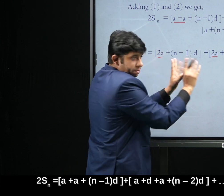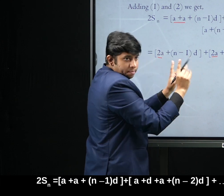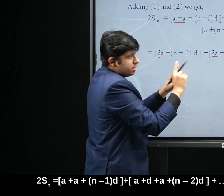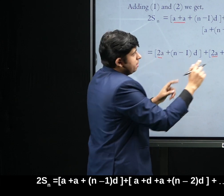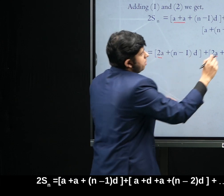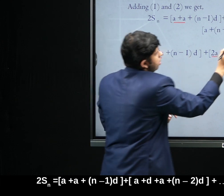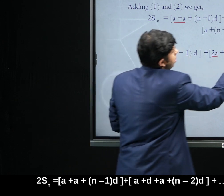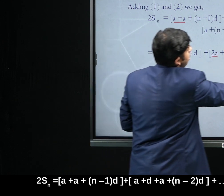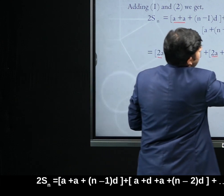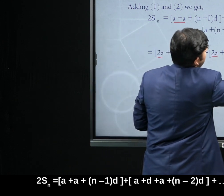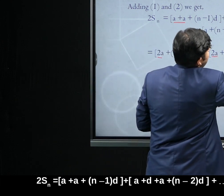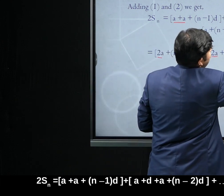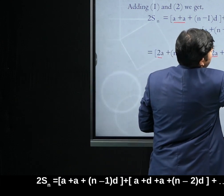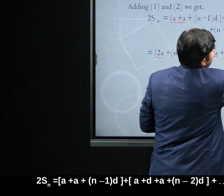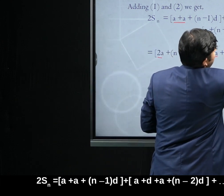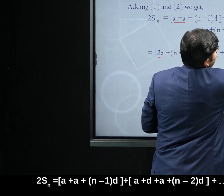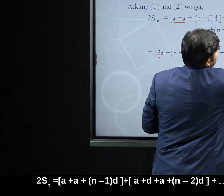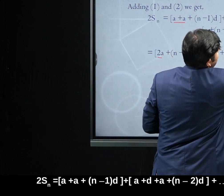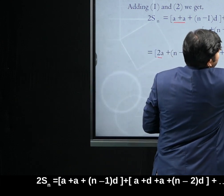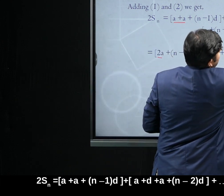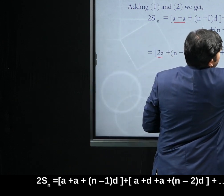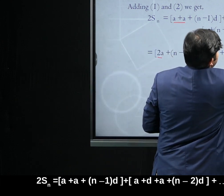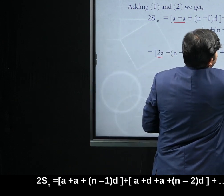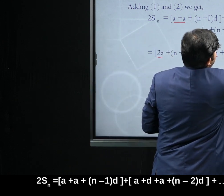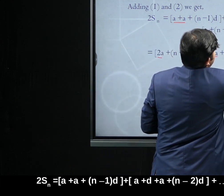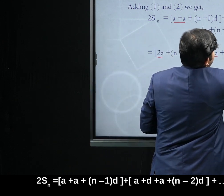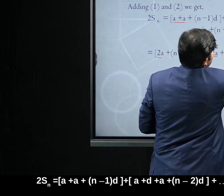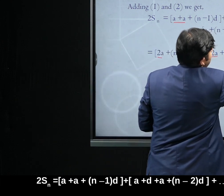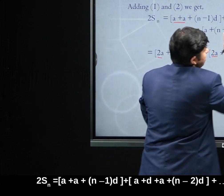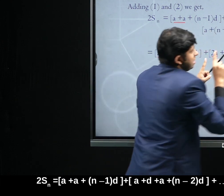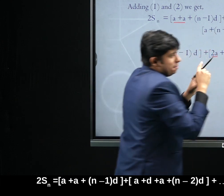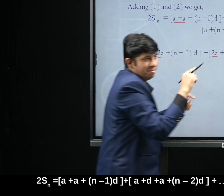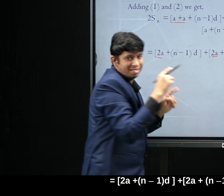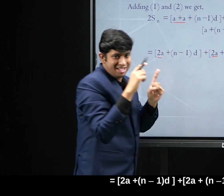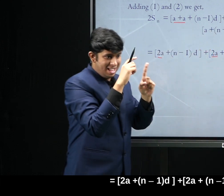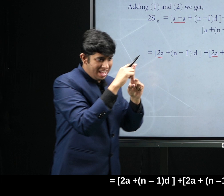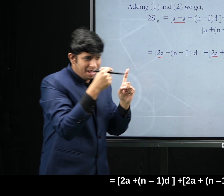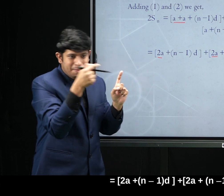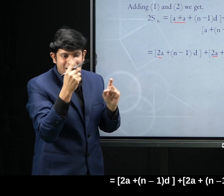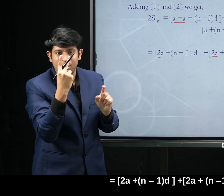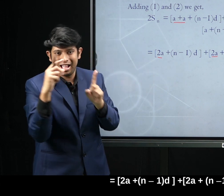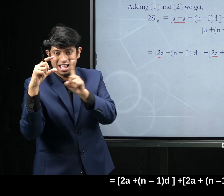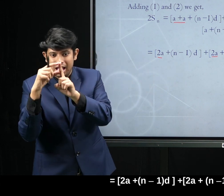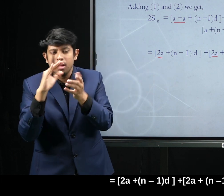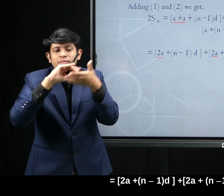ప్లస్ A ప్లస్ n-1 ఇంటూ D ప్లస్ A ఈజ్ ఈక్వల్ టు 2A